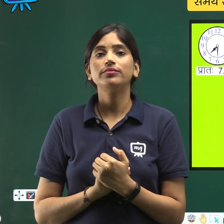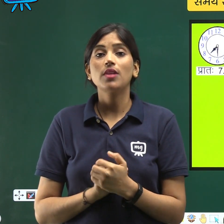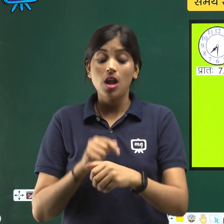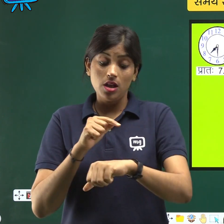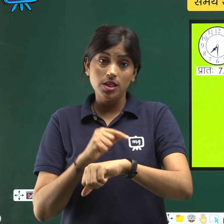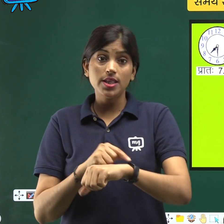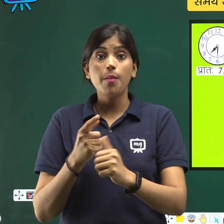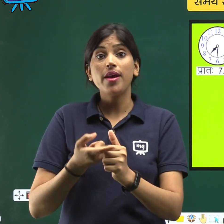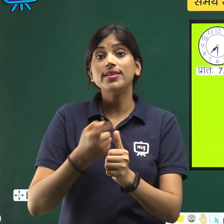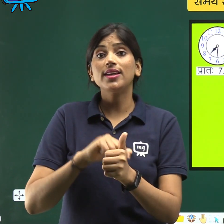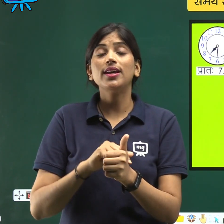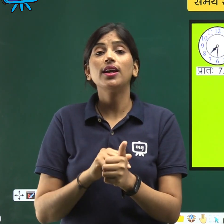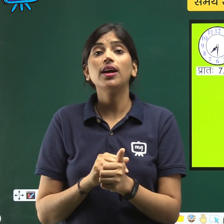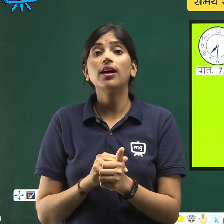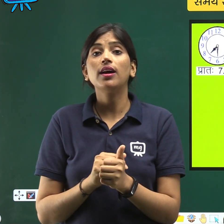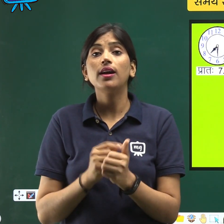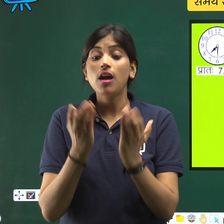समय से